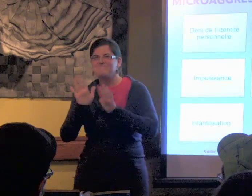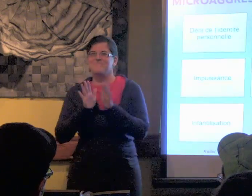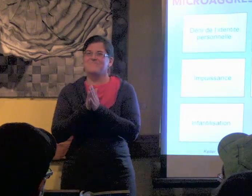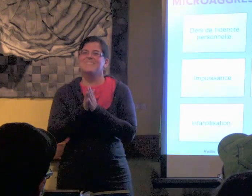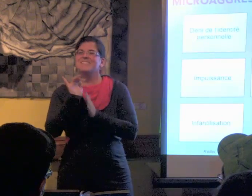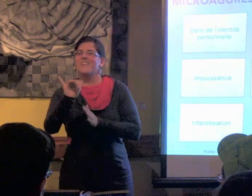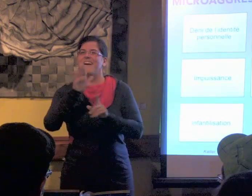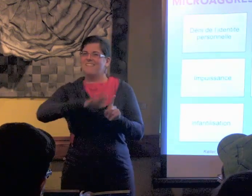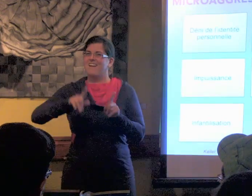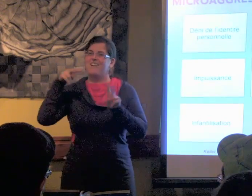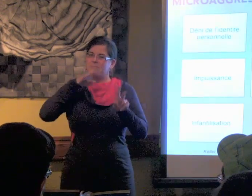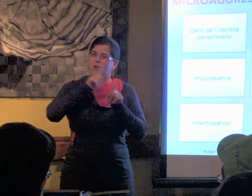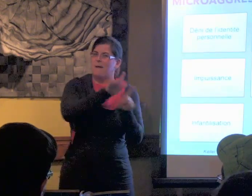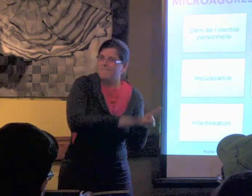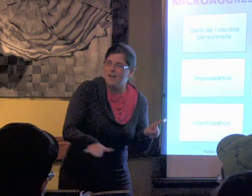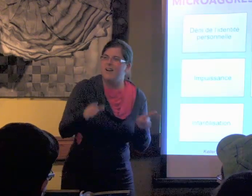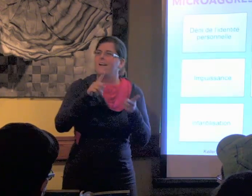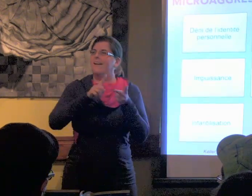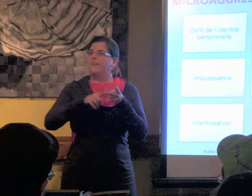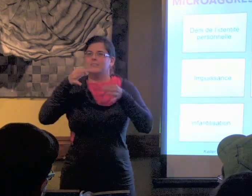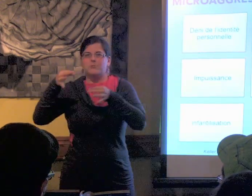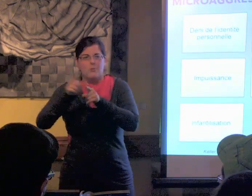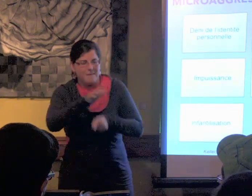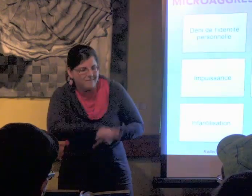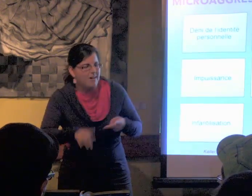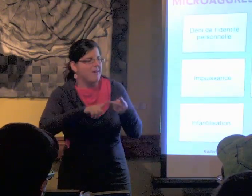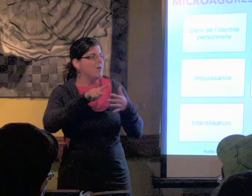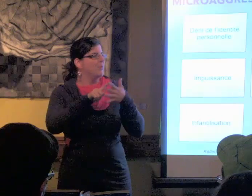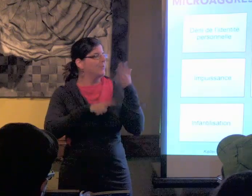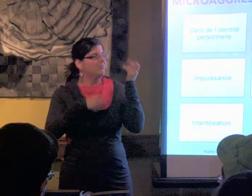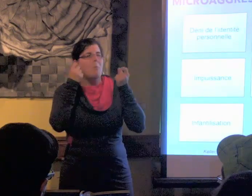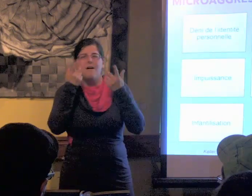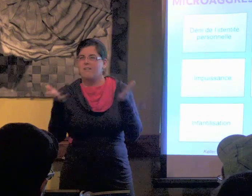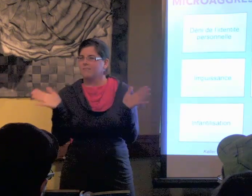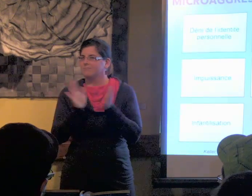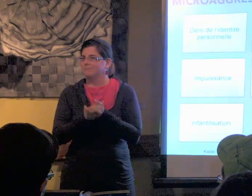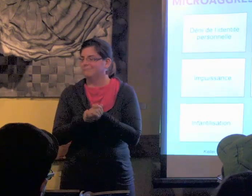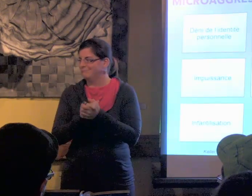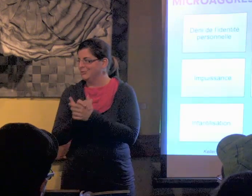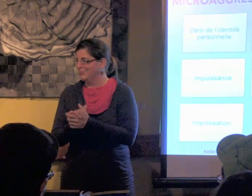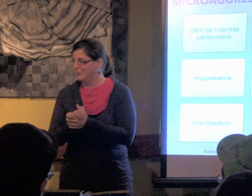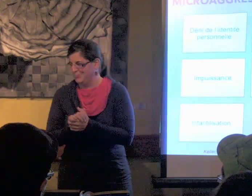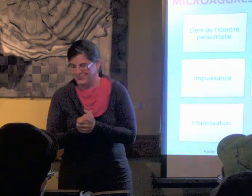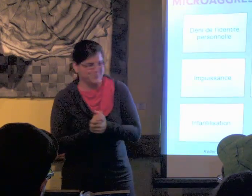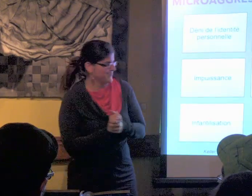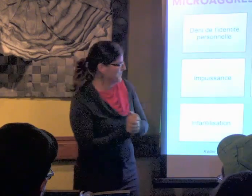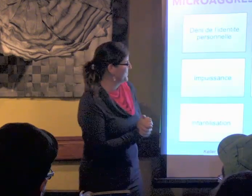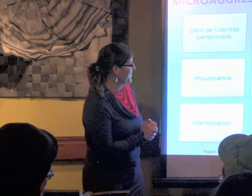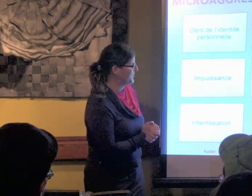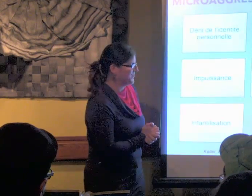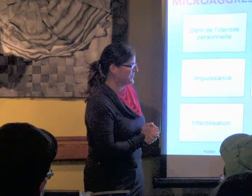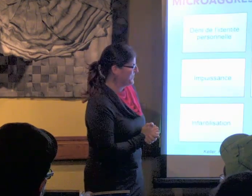dis, bonjour, comment ça va? Tu sais, je fais, ah, ça va, tu sais, j'ai l'impression qu'on me parle comme quand j'avais 4 ans, là, tu sais. On décide pour moi comme là, que j'étais un